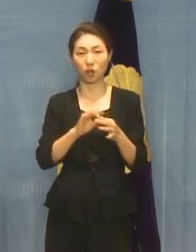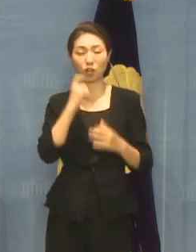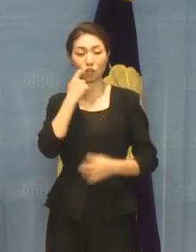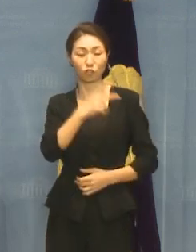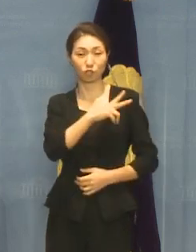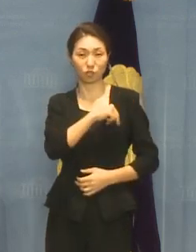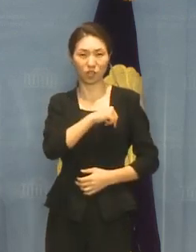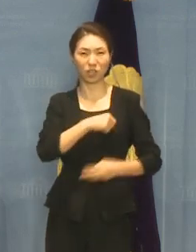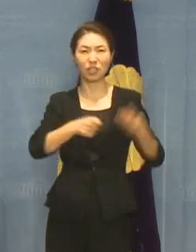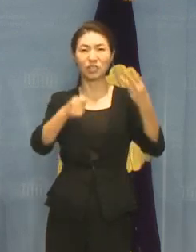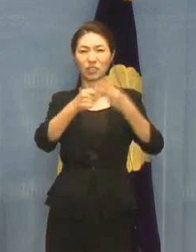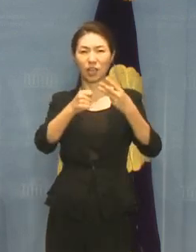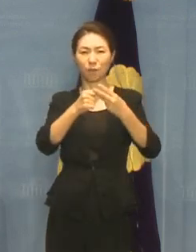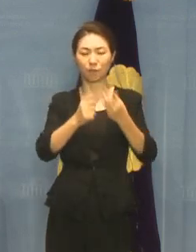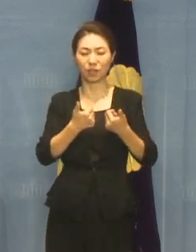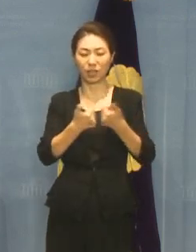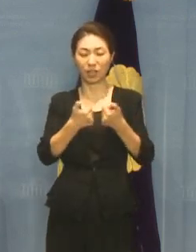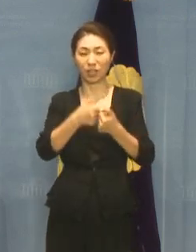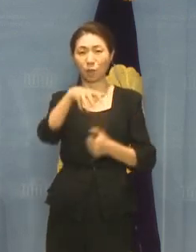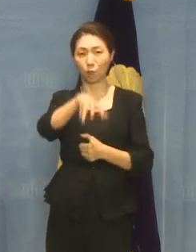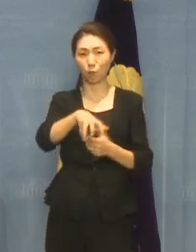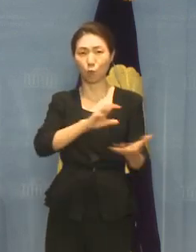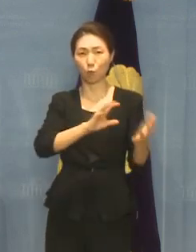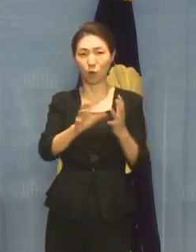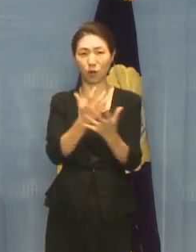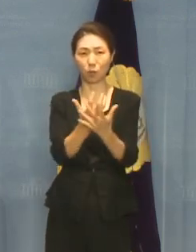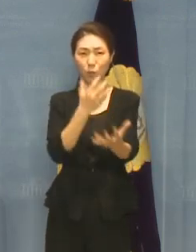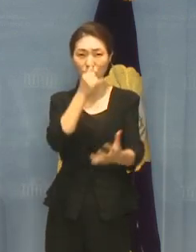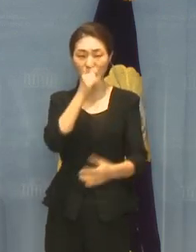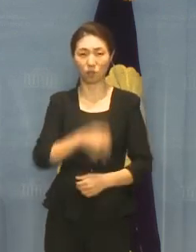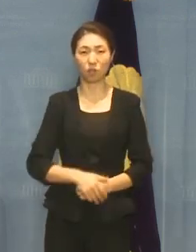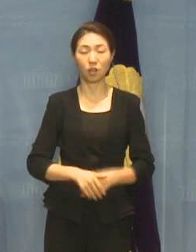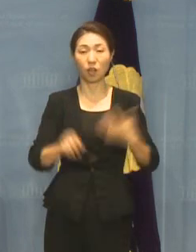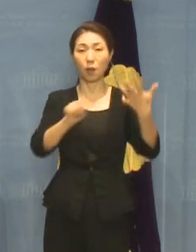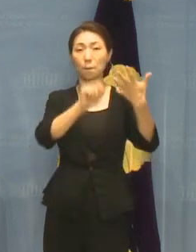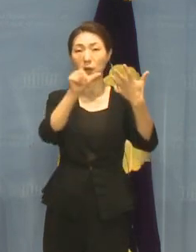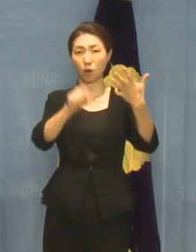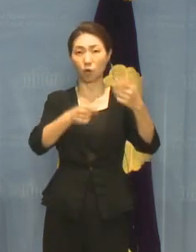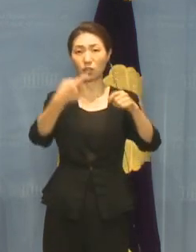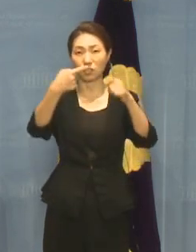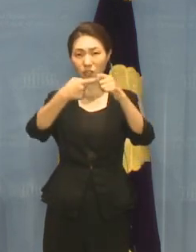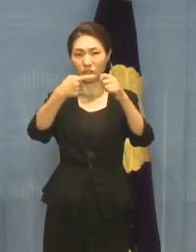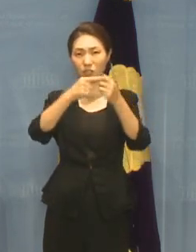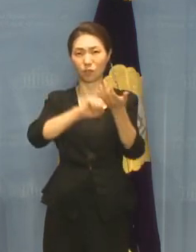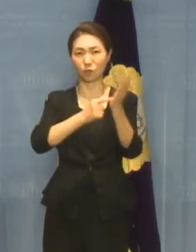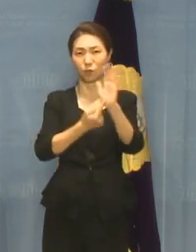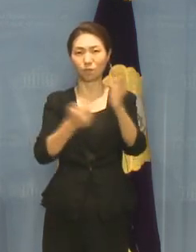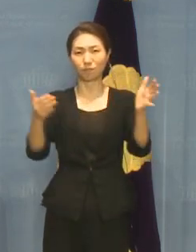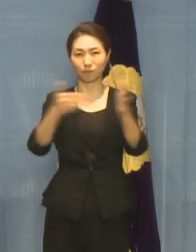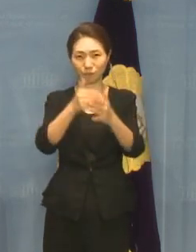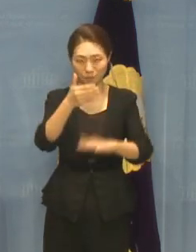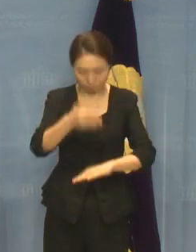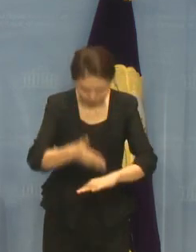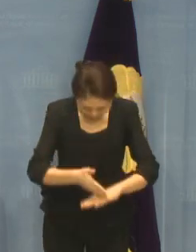제3간담회의실에서 개최될 예정입니다. 이상으로 8월 첫째 주 정례 브리핑을 마칩니다. 감사합니다.